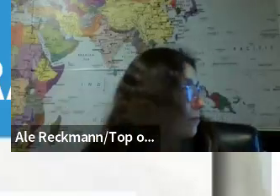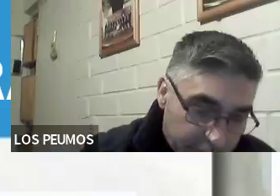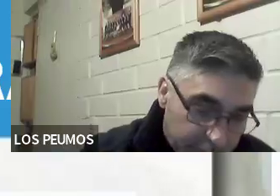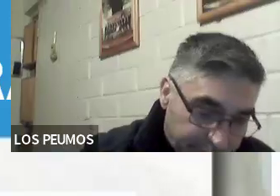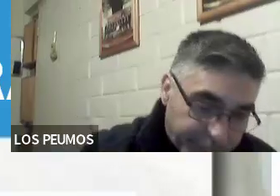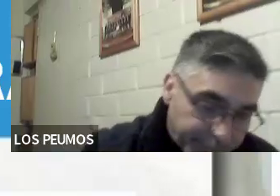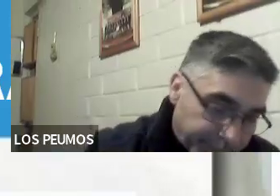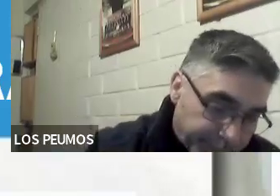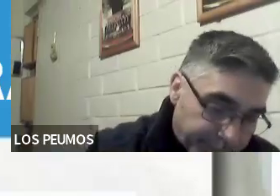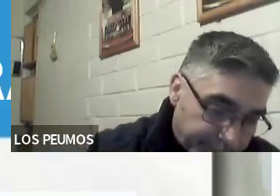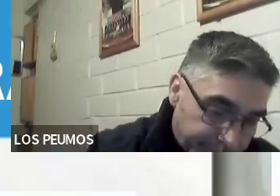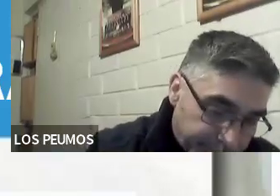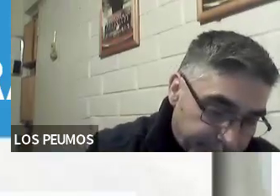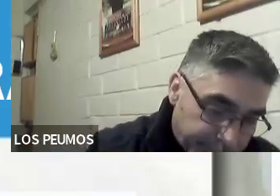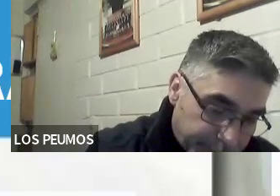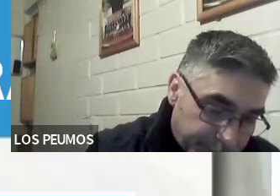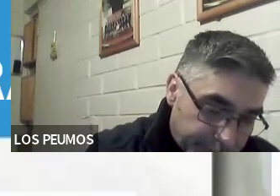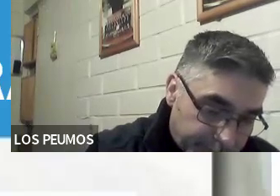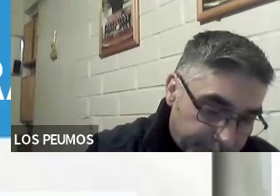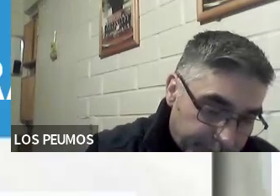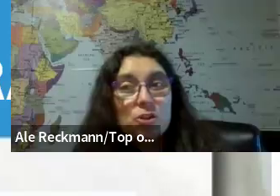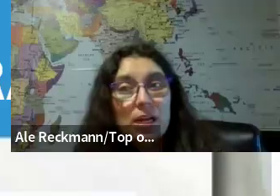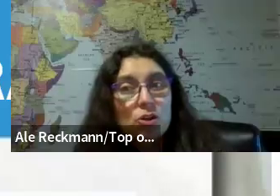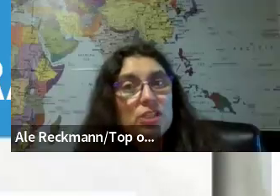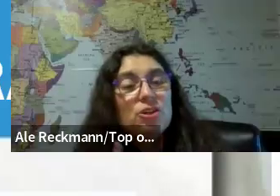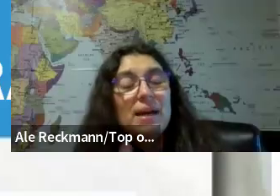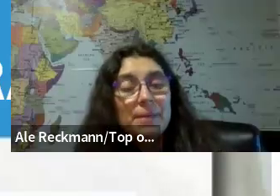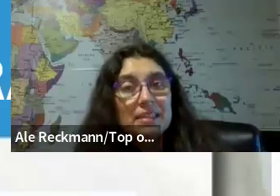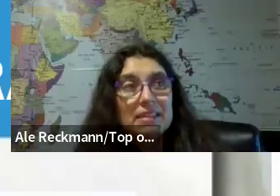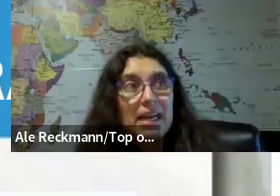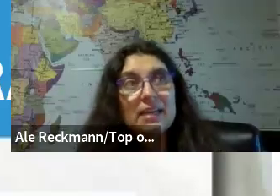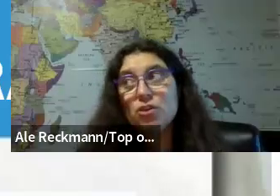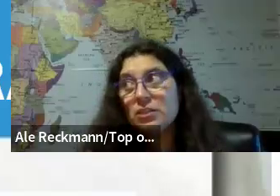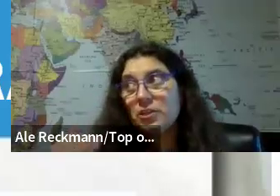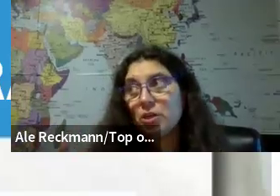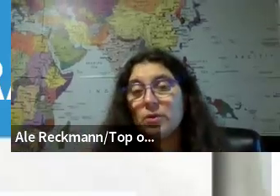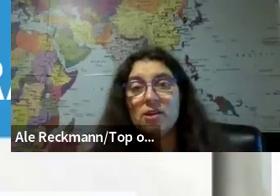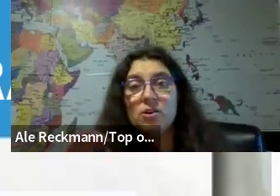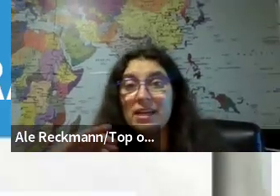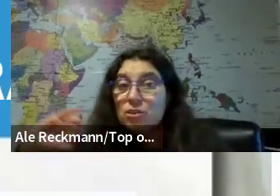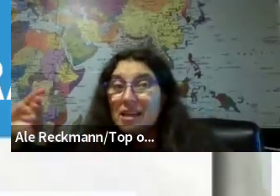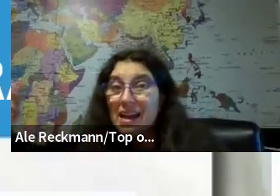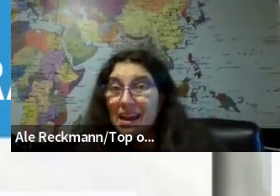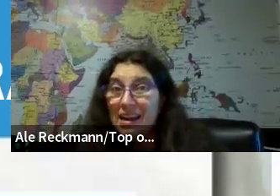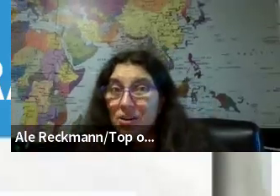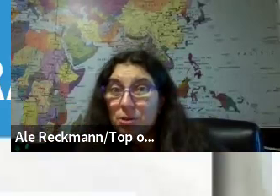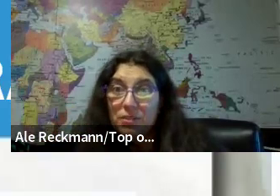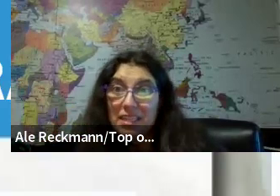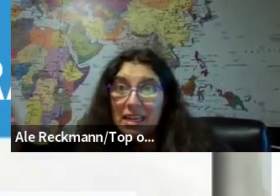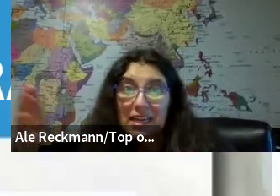1,20 m. 1,20 m. Y además todas las condiciones ambientales. Estoy expuesto a ruido, estoy al lado, mi